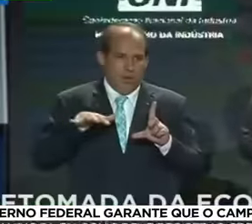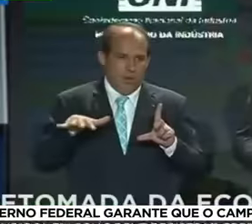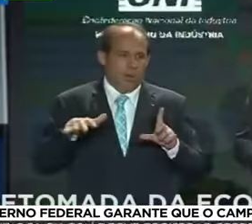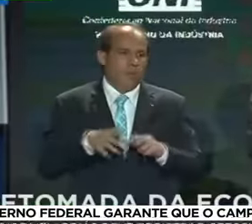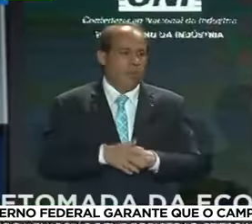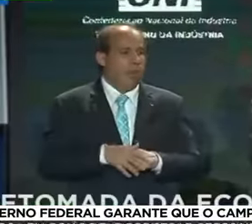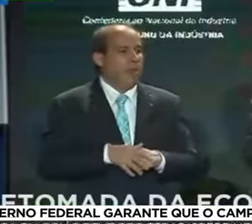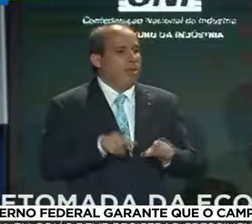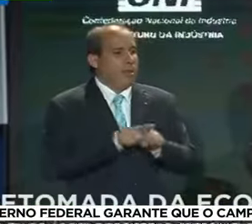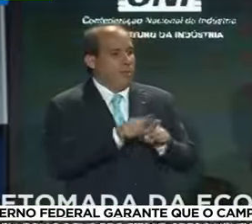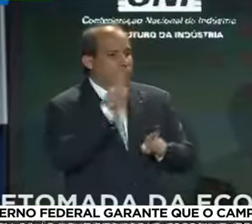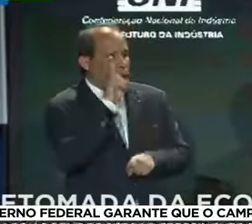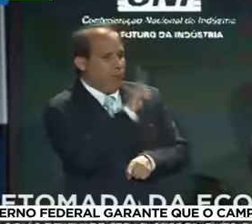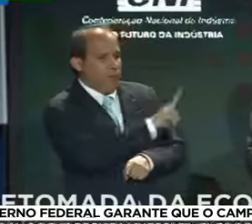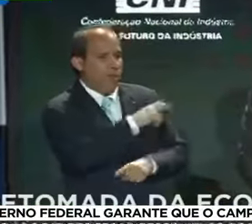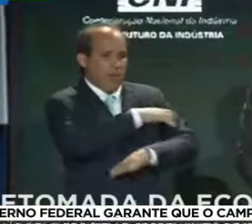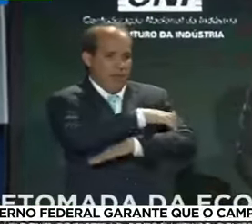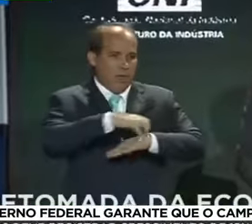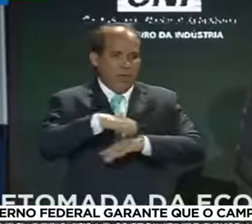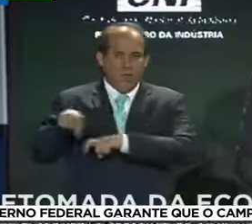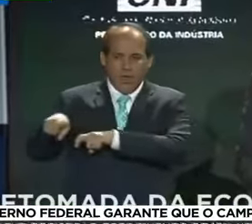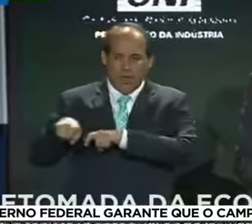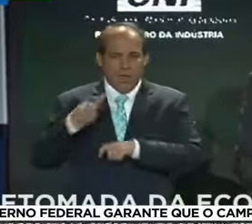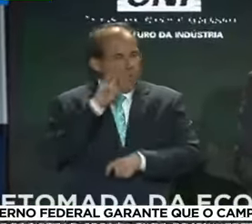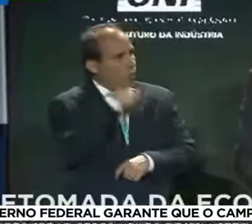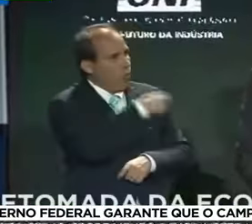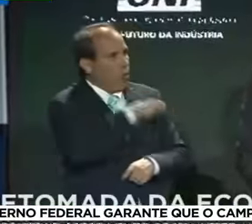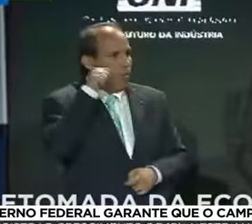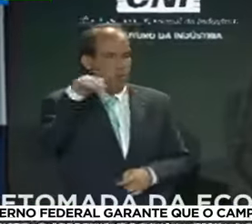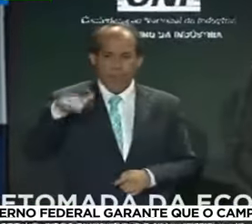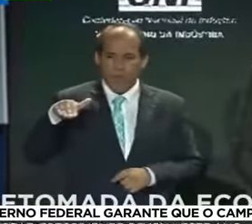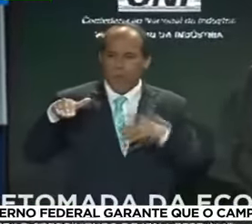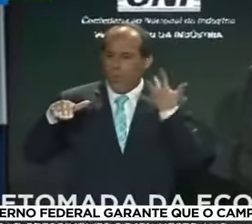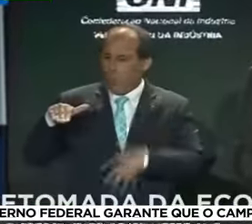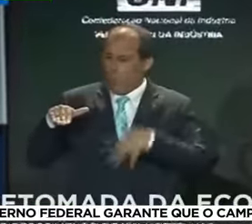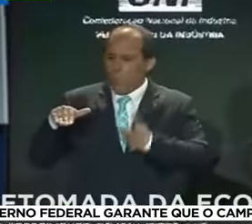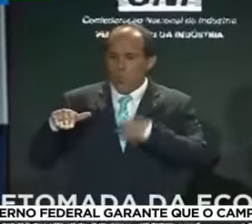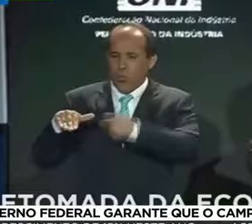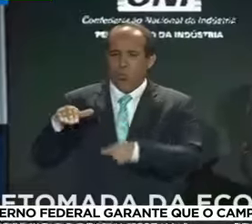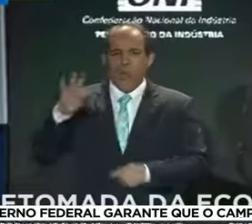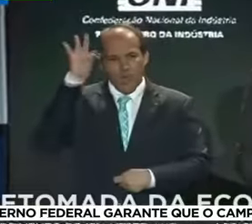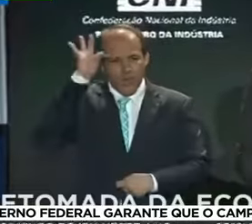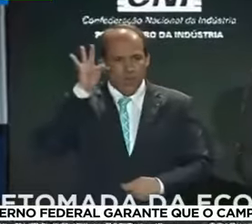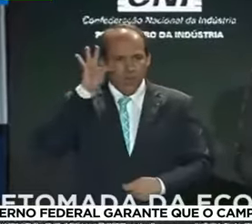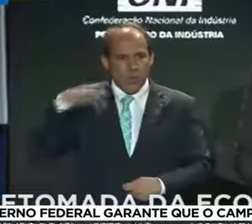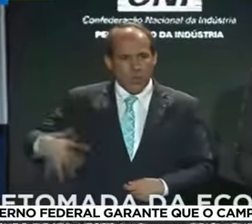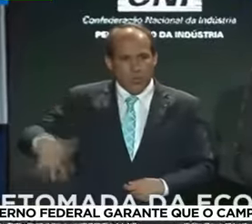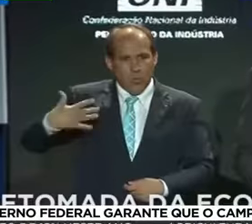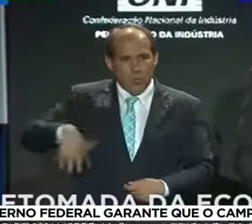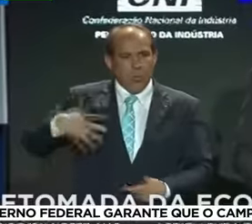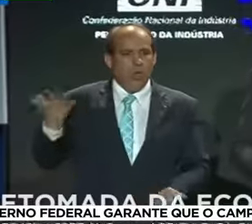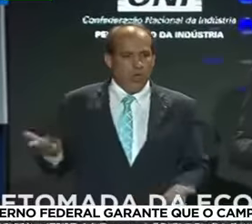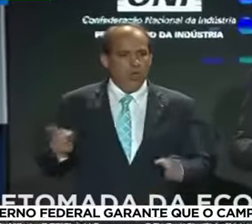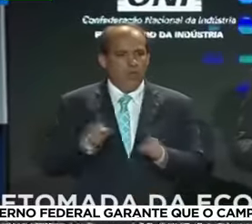gente vê aqui a agricultura, que eu chamo de pequena, grande mulher, a senhora Tereza Cristina. Depois de